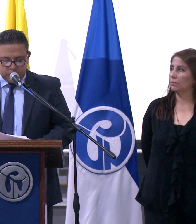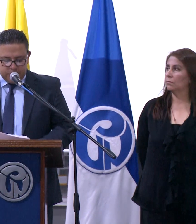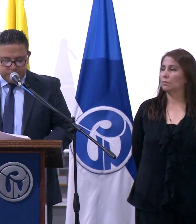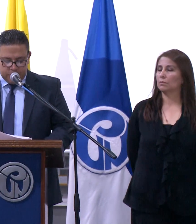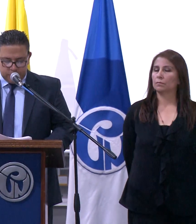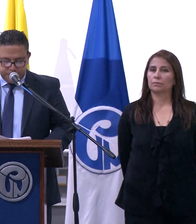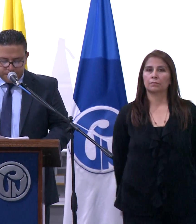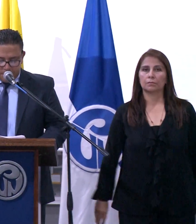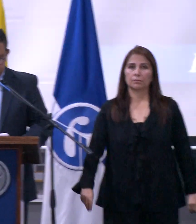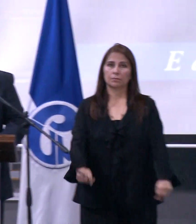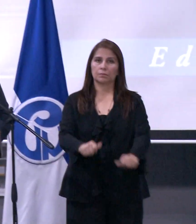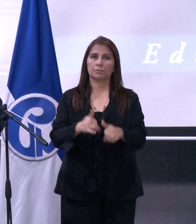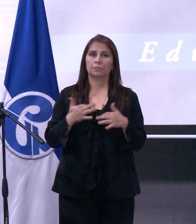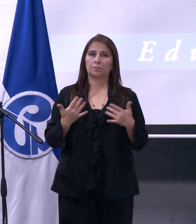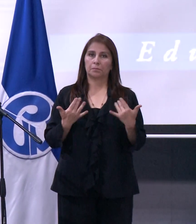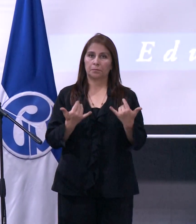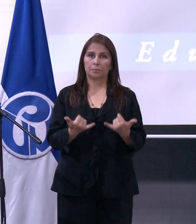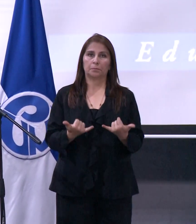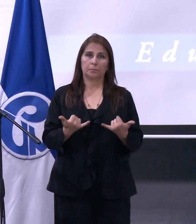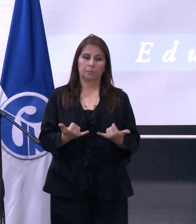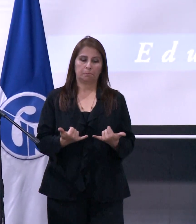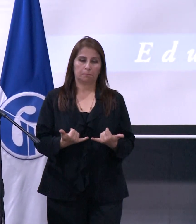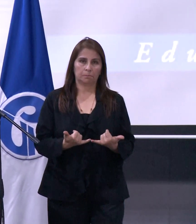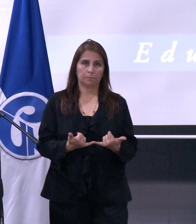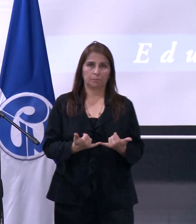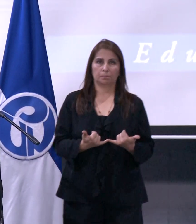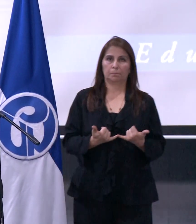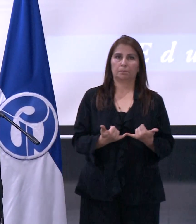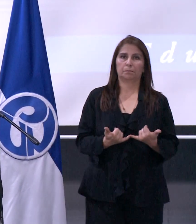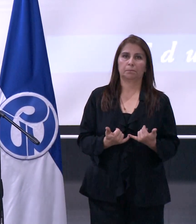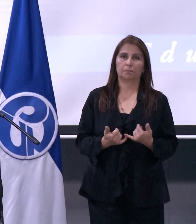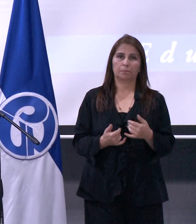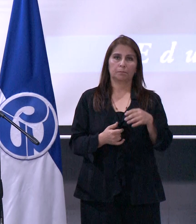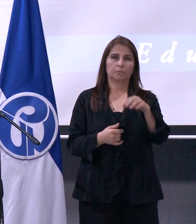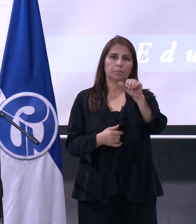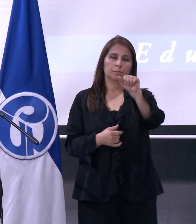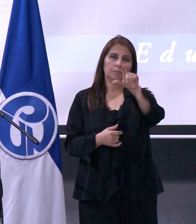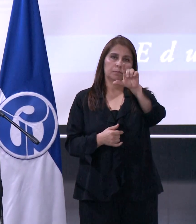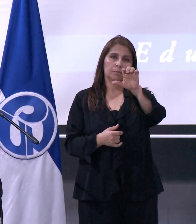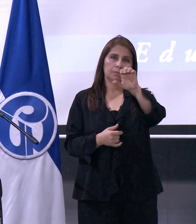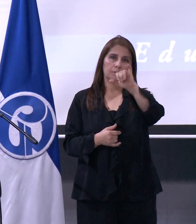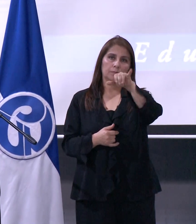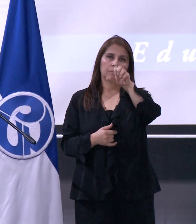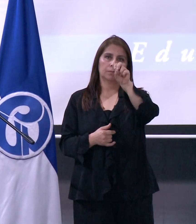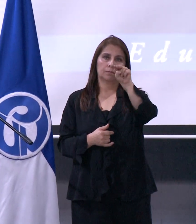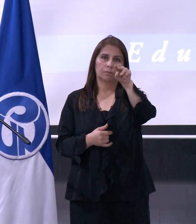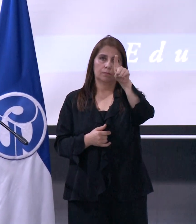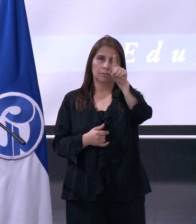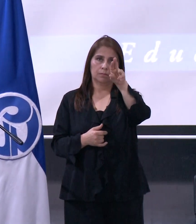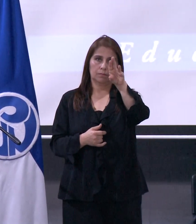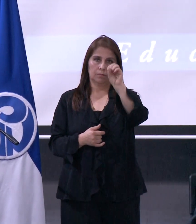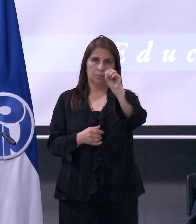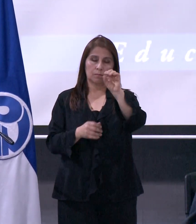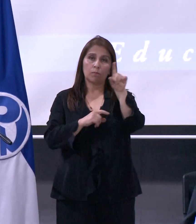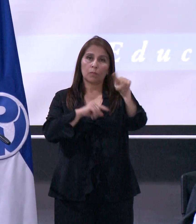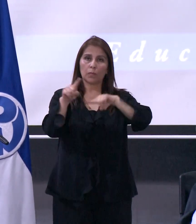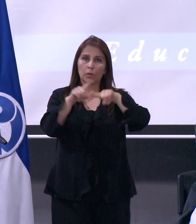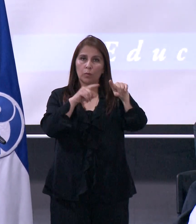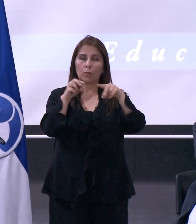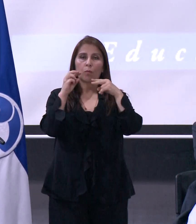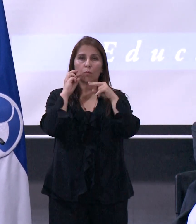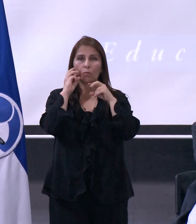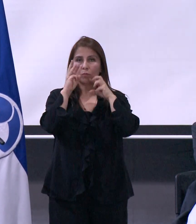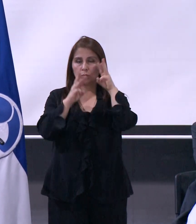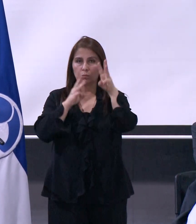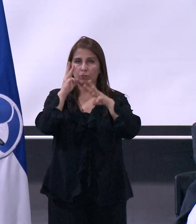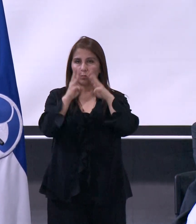a continuación la intervención del doctor alejandro álvarez gallego profesor universitario y coordinador del museo pedagógico colombiano